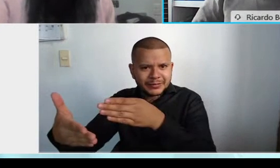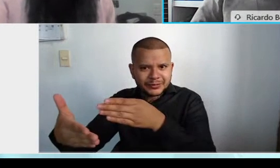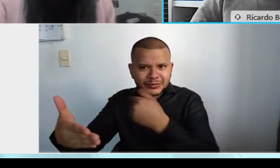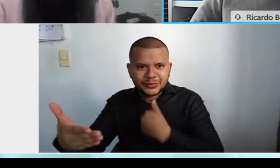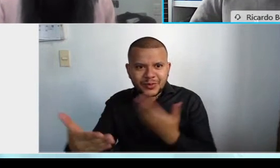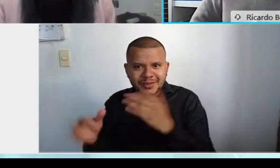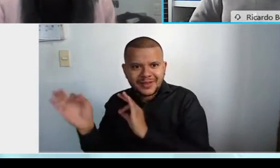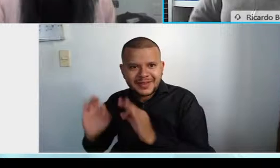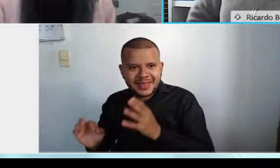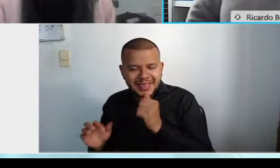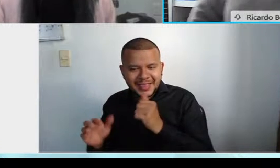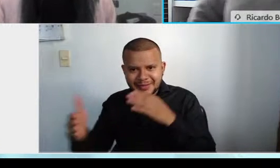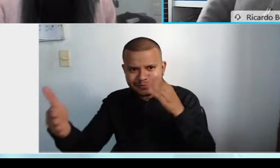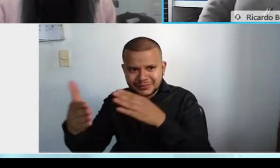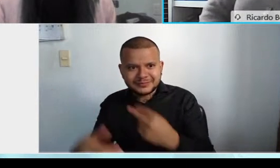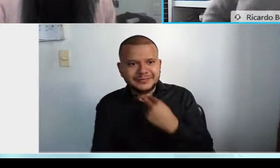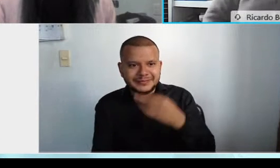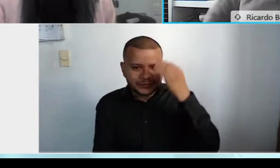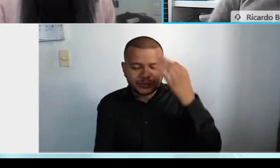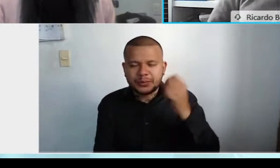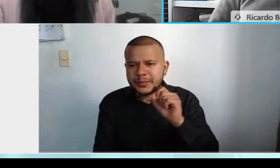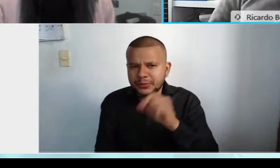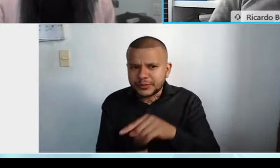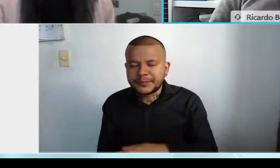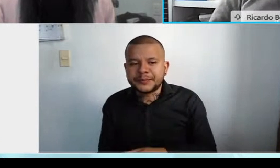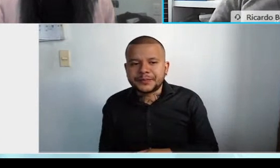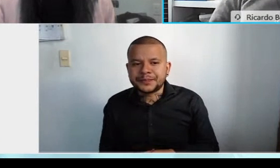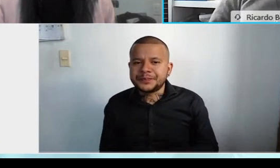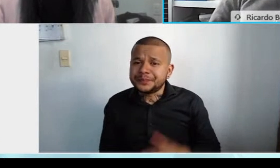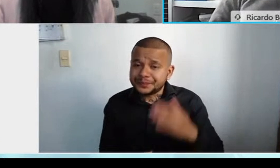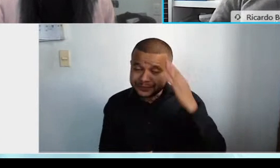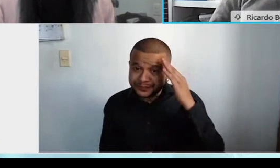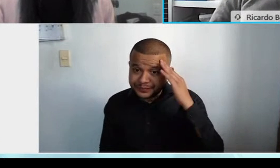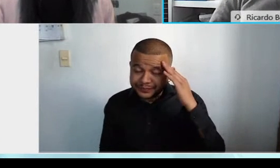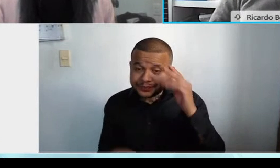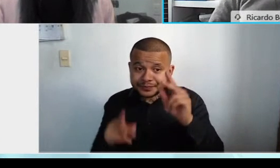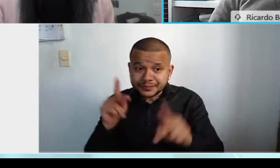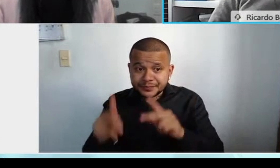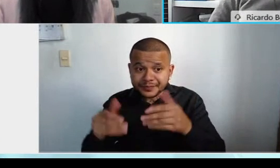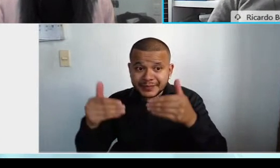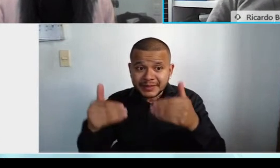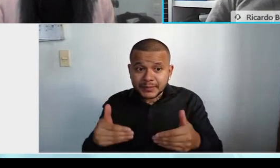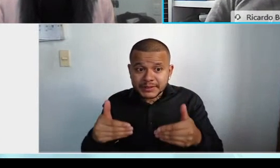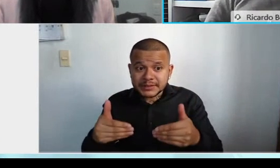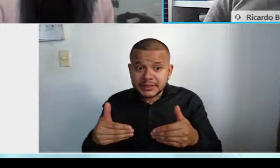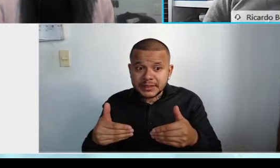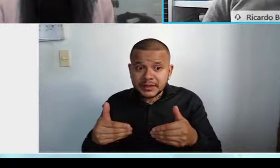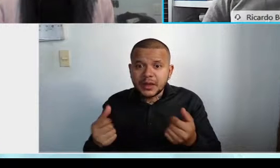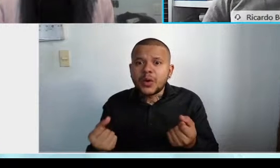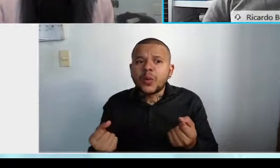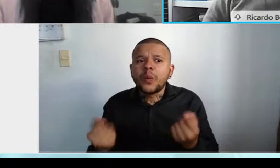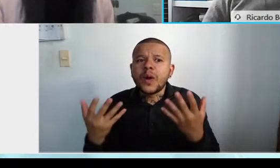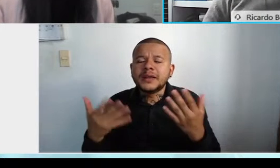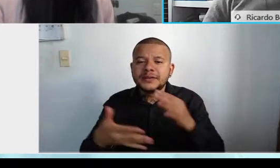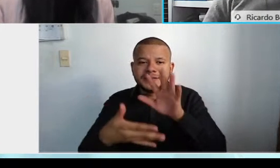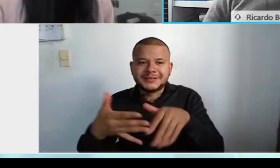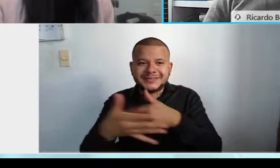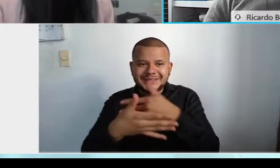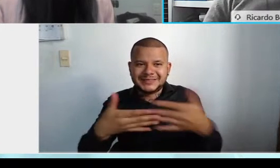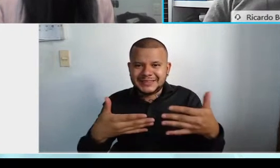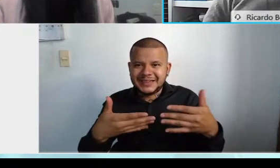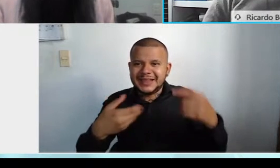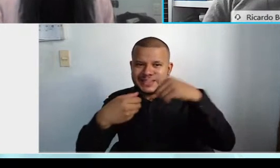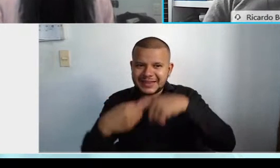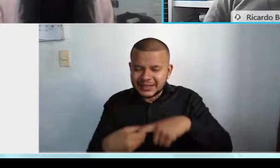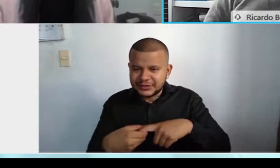Entonces, óyeme, ¿tenemos el dato de cuántas personas con discapacidad están registradas en el registro de